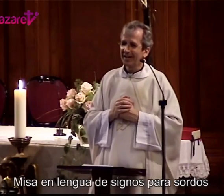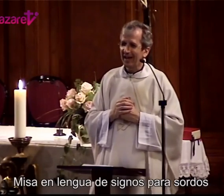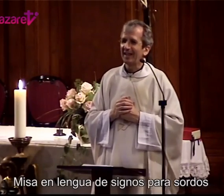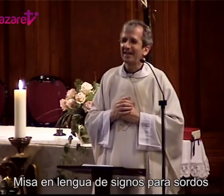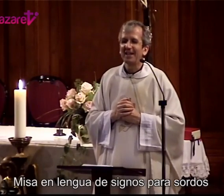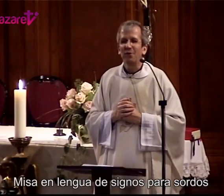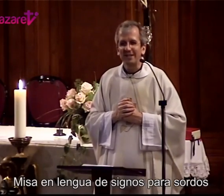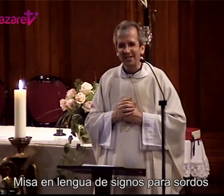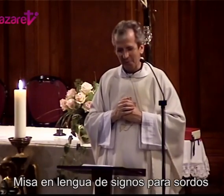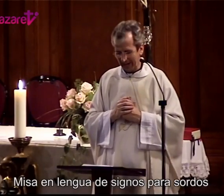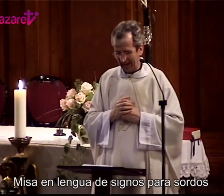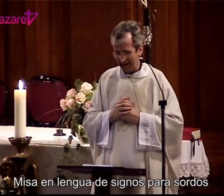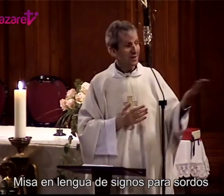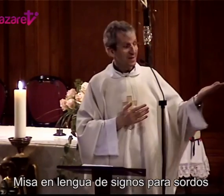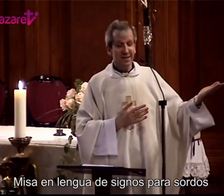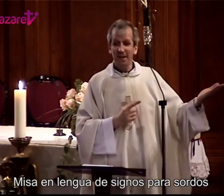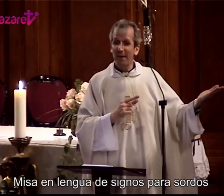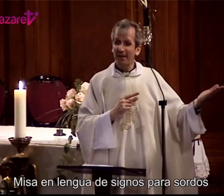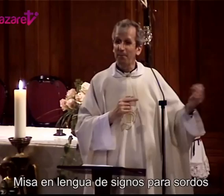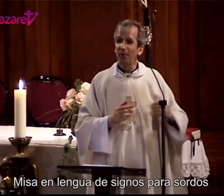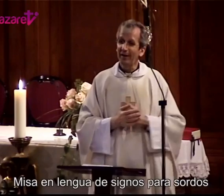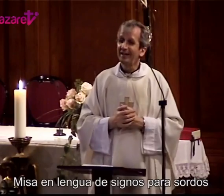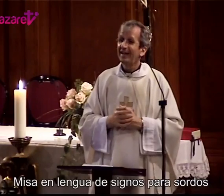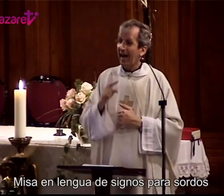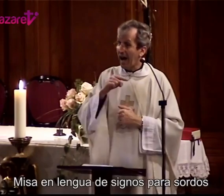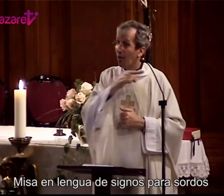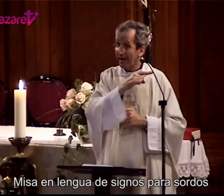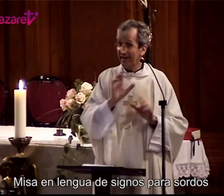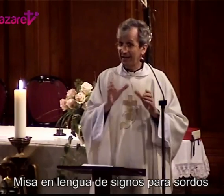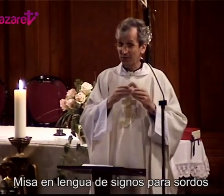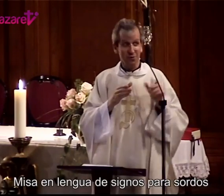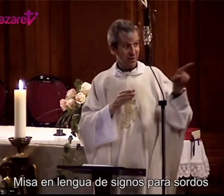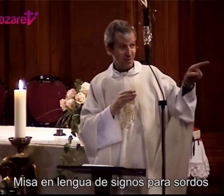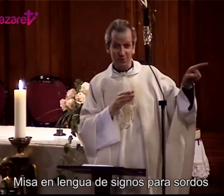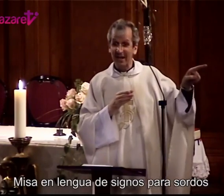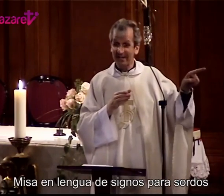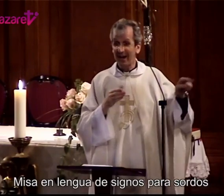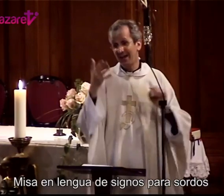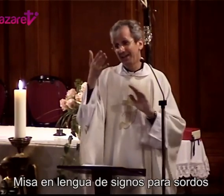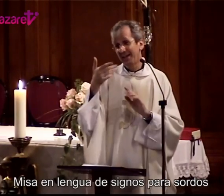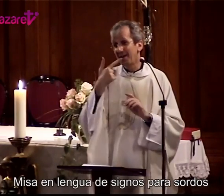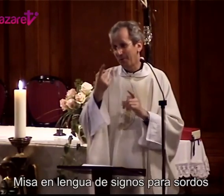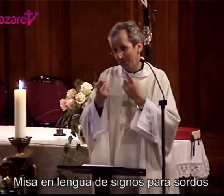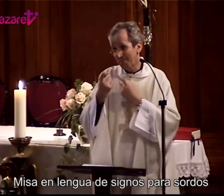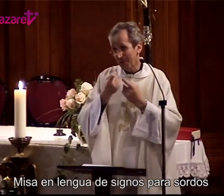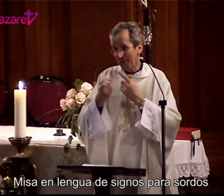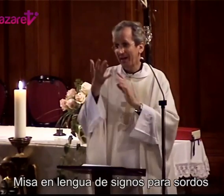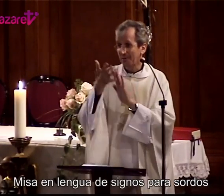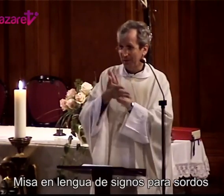cada Eucaristía dominical. Y el padre Paul, ahora nos encontraremos en la sala y le podremos preguntar y nos podrá explicar